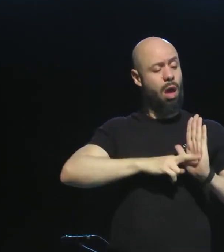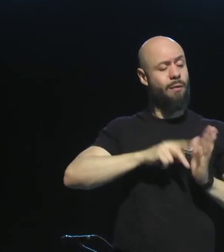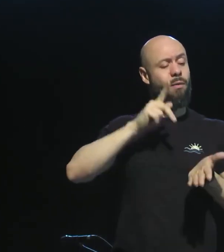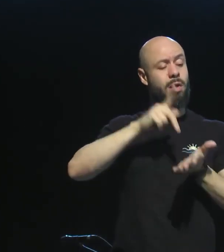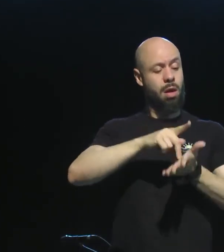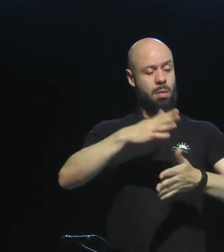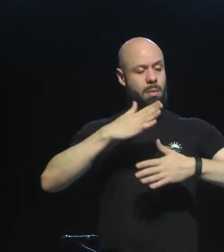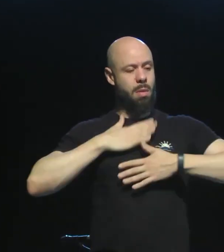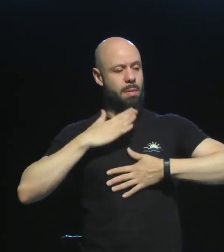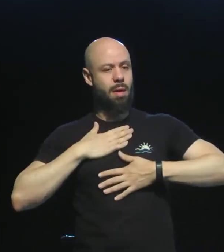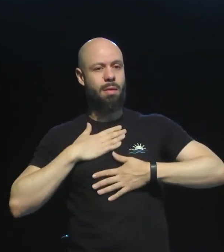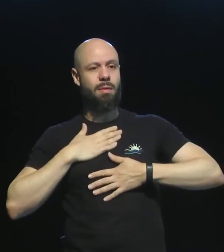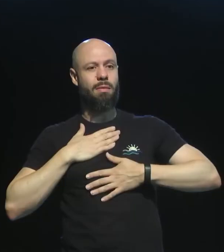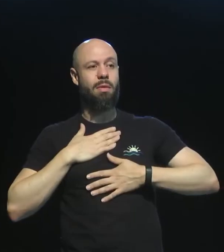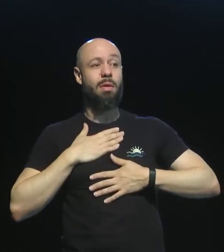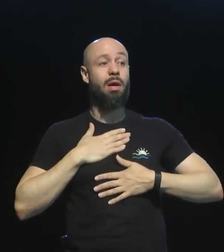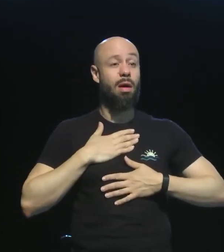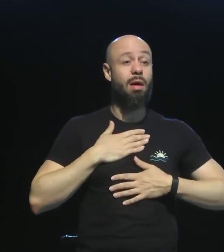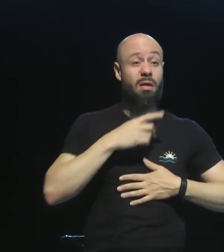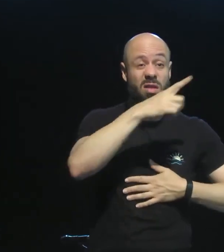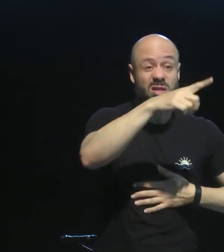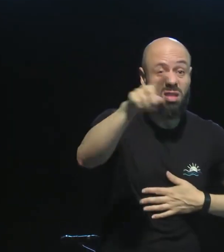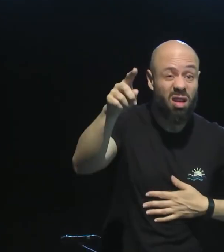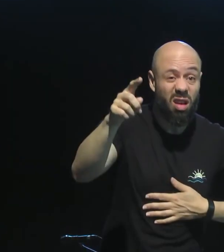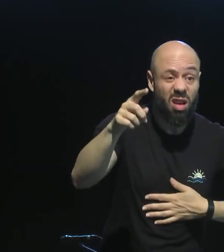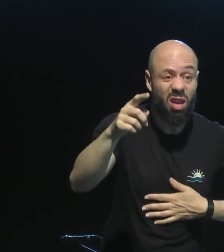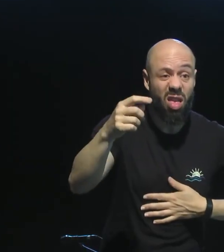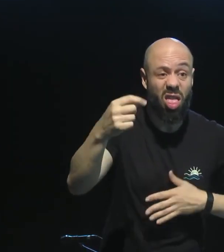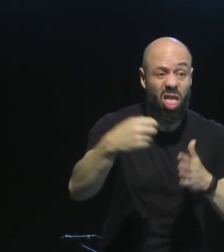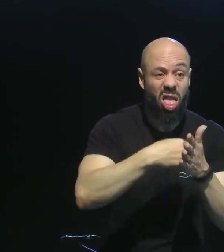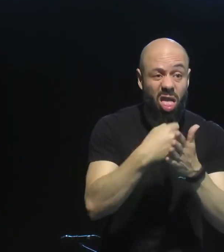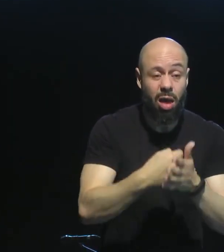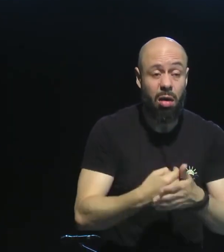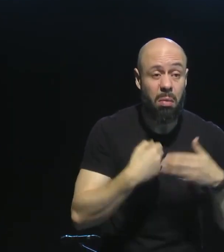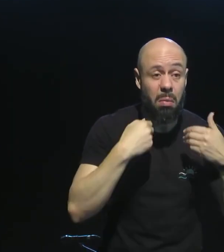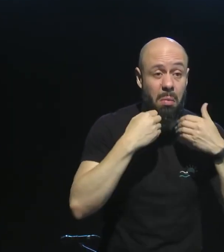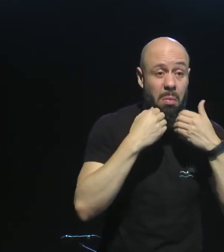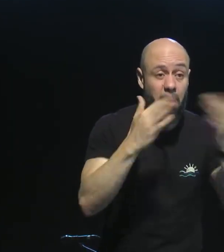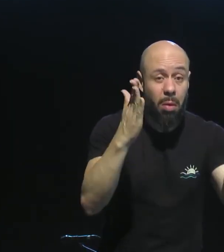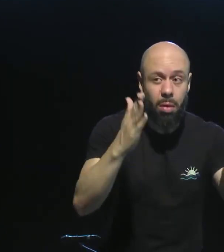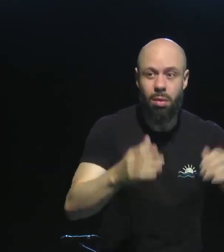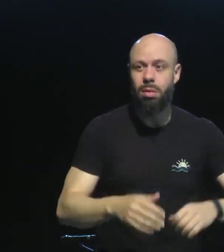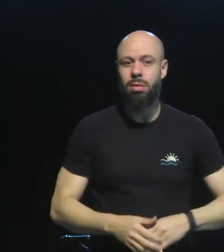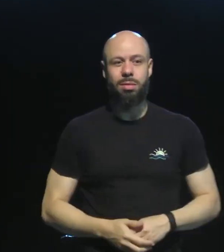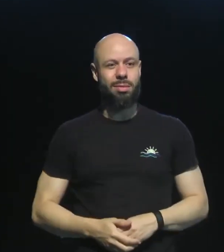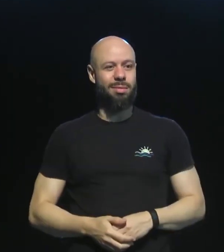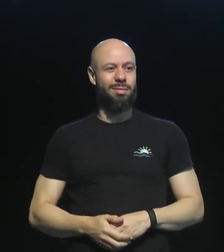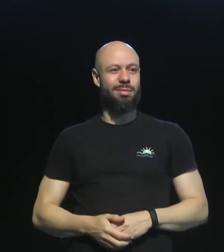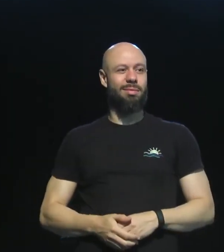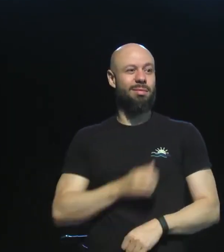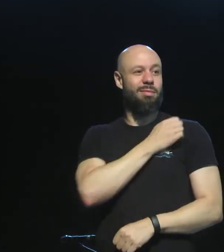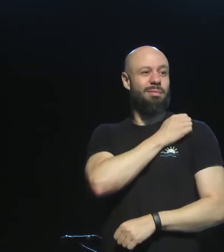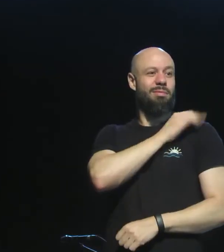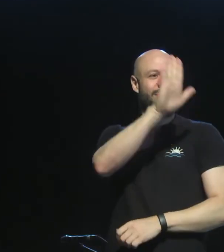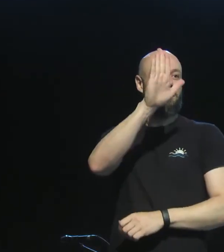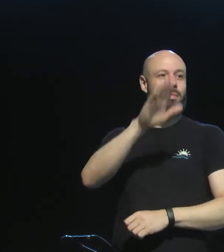uma banana para ti, se você me questionar. É verdade para mim e